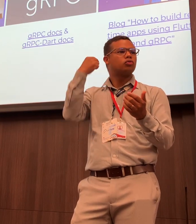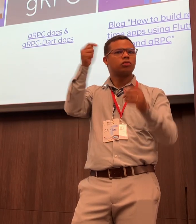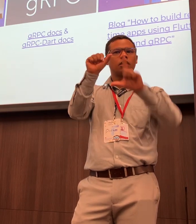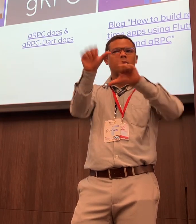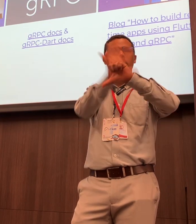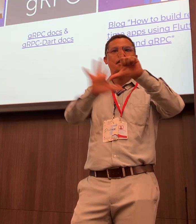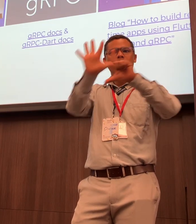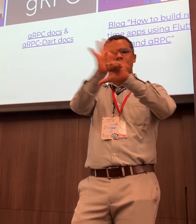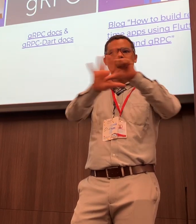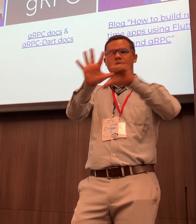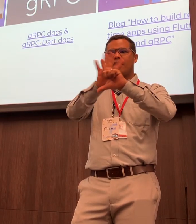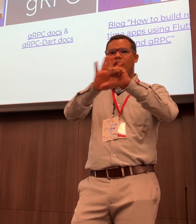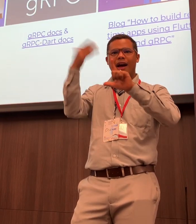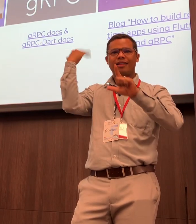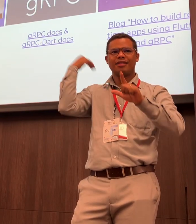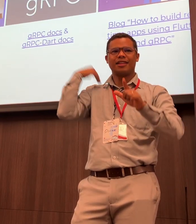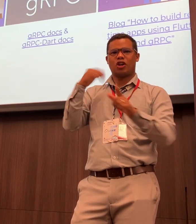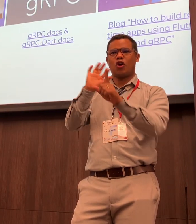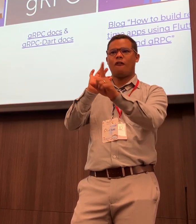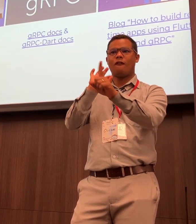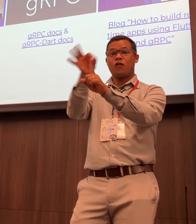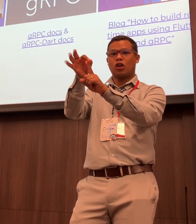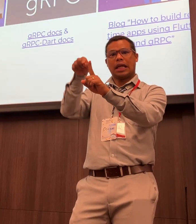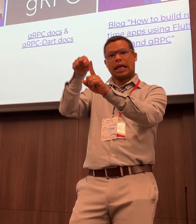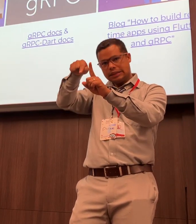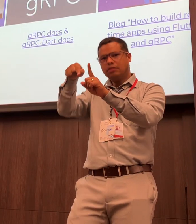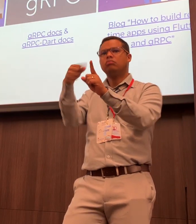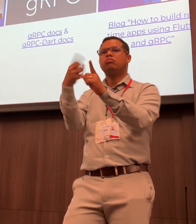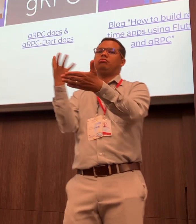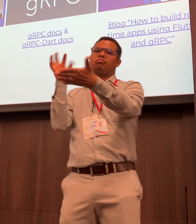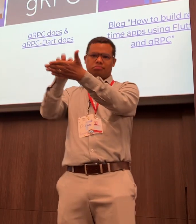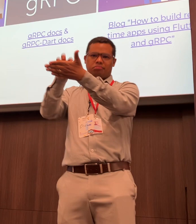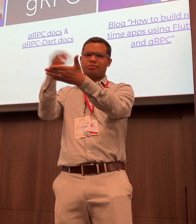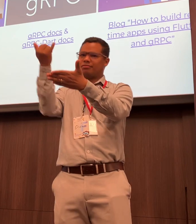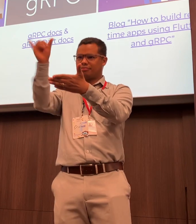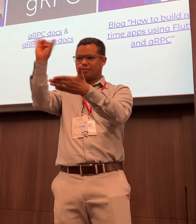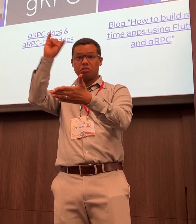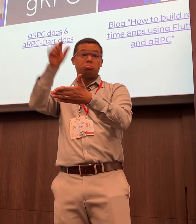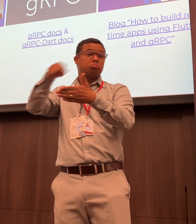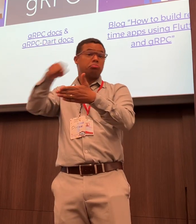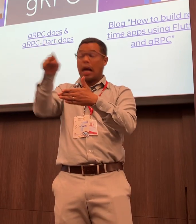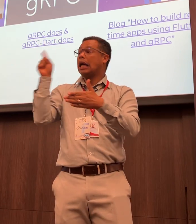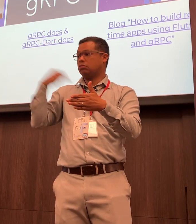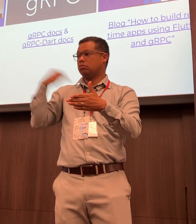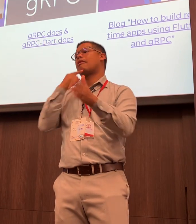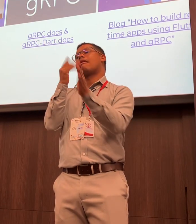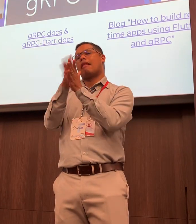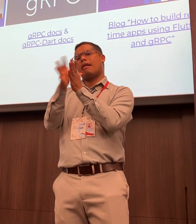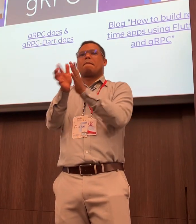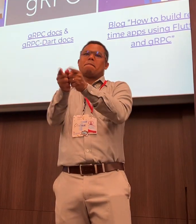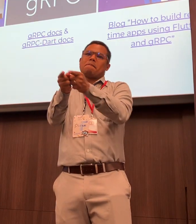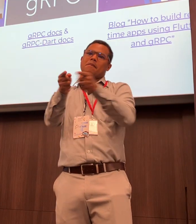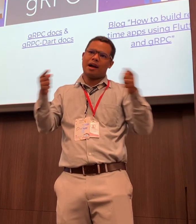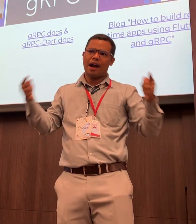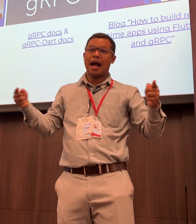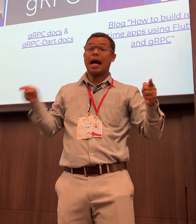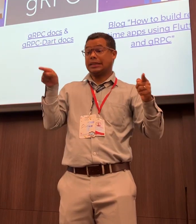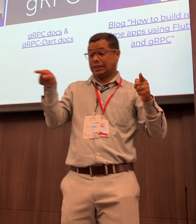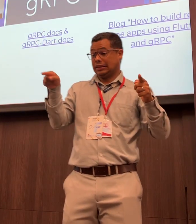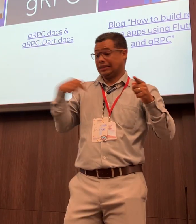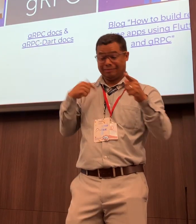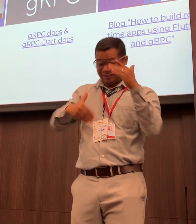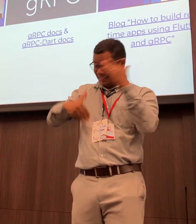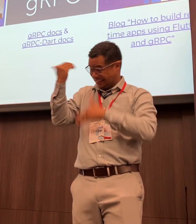canal de Flutter hace un tiempo, donde hablamos un poco más en detalle sobre cómo integrar desde cero lo que